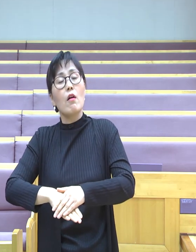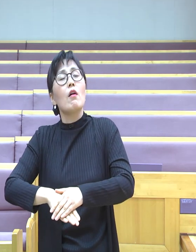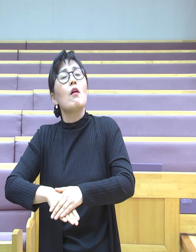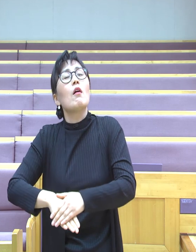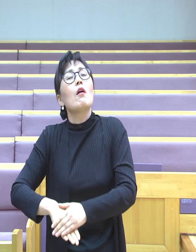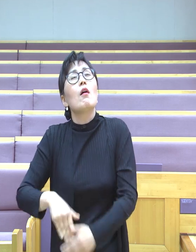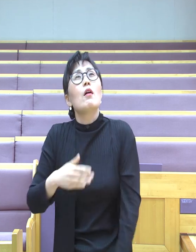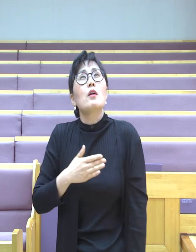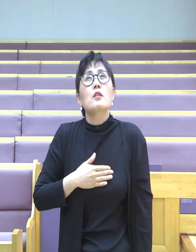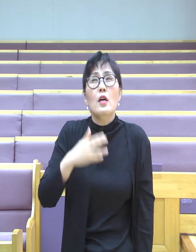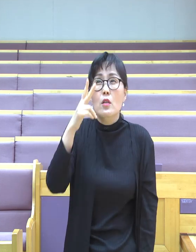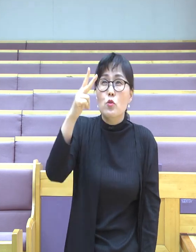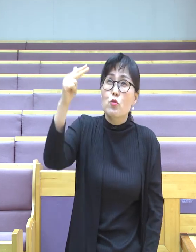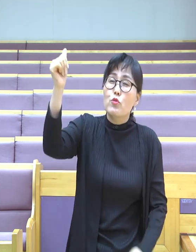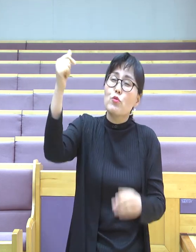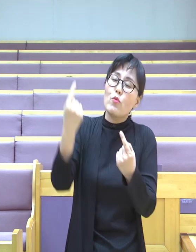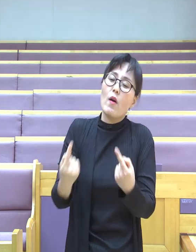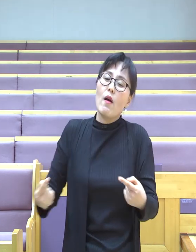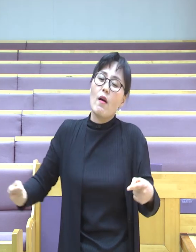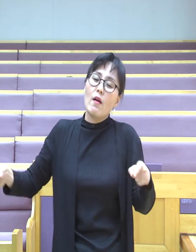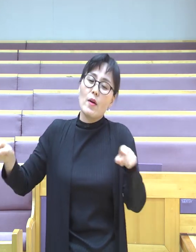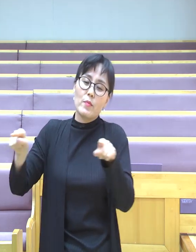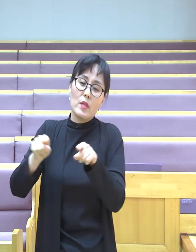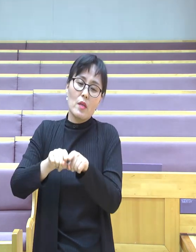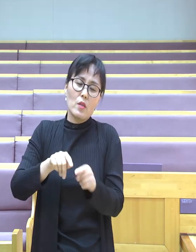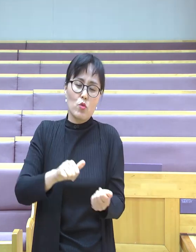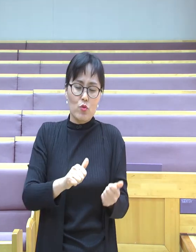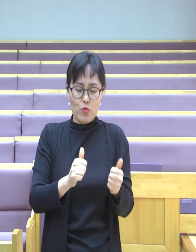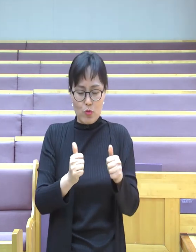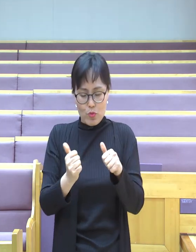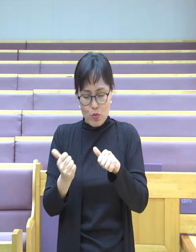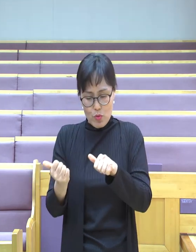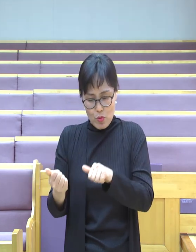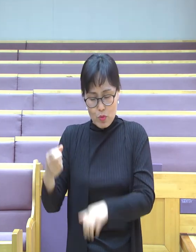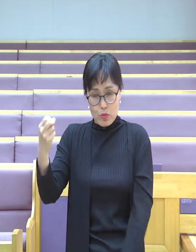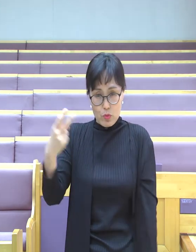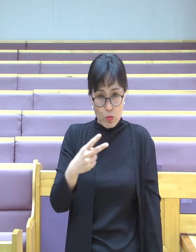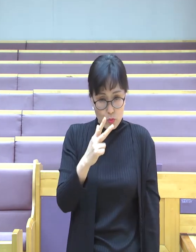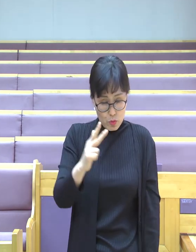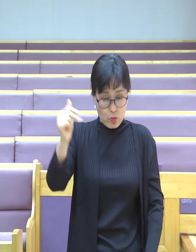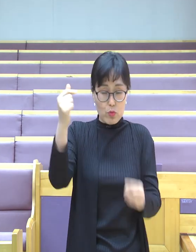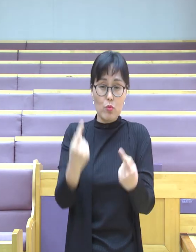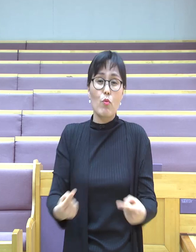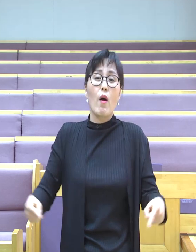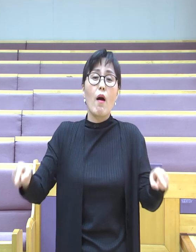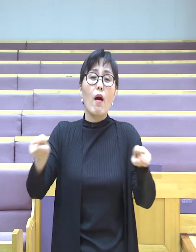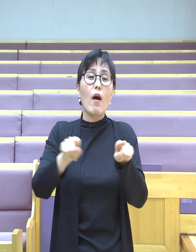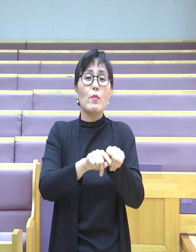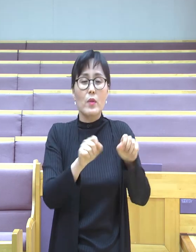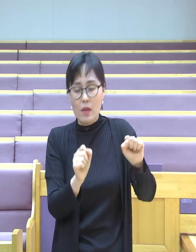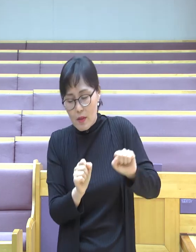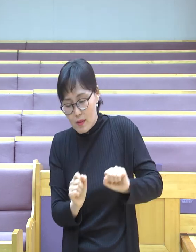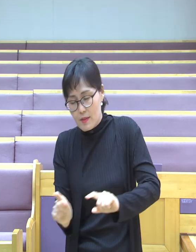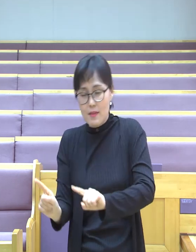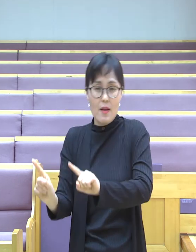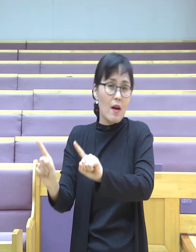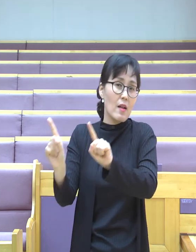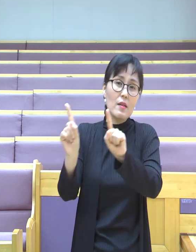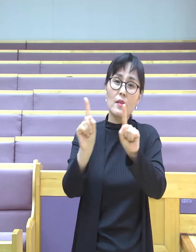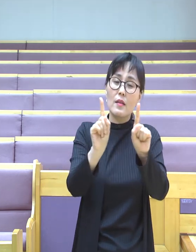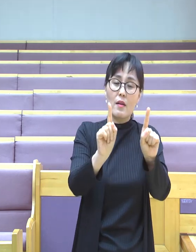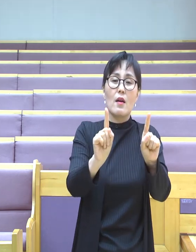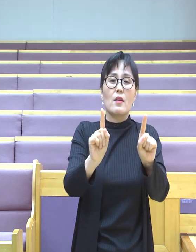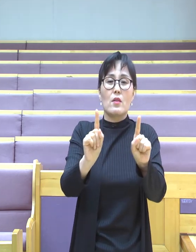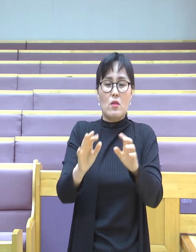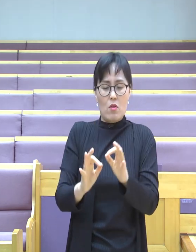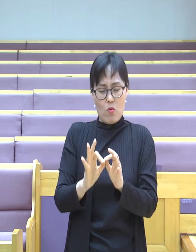포개어 나 주와 함께 죽고 또 주와 함께. 우리 다시 한번